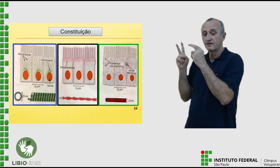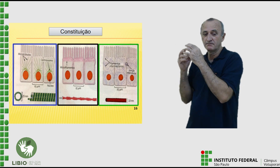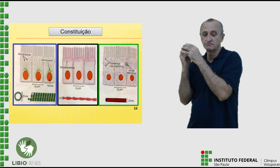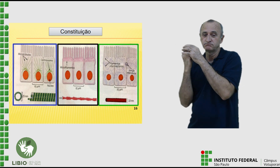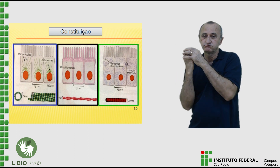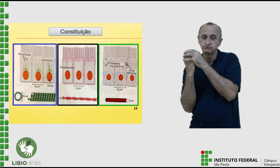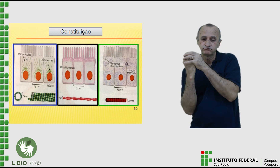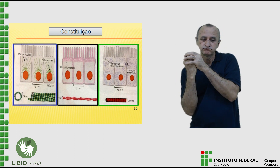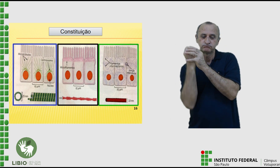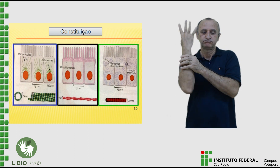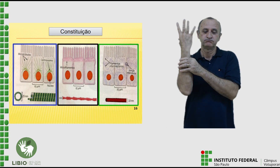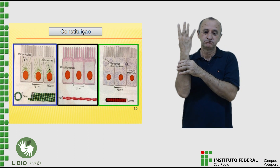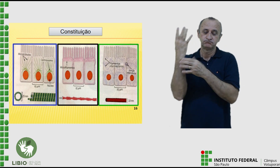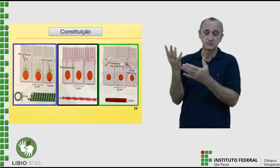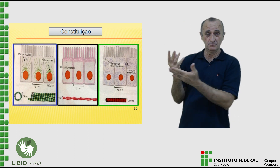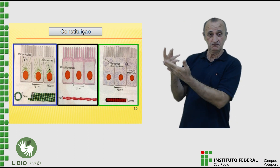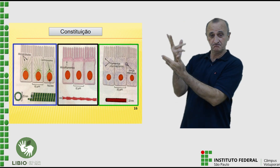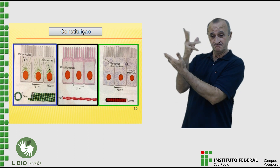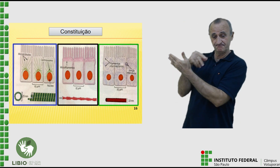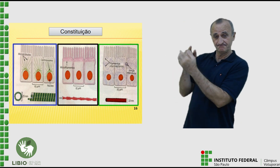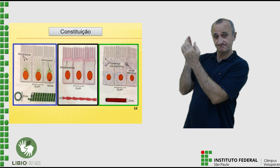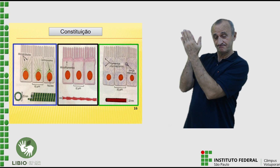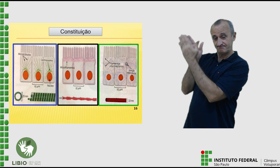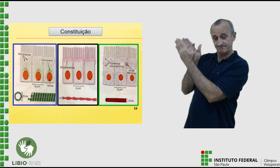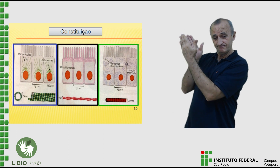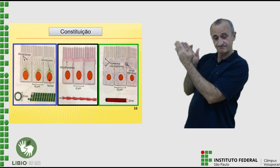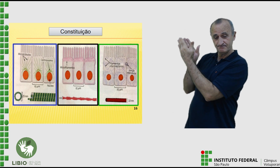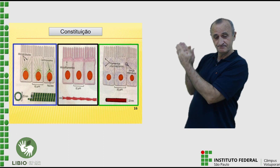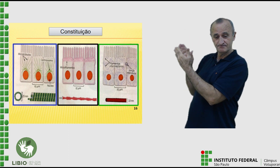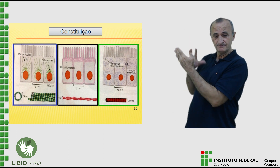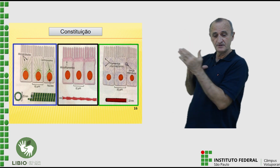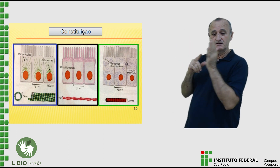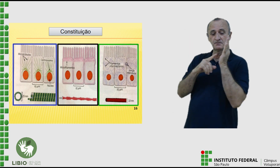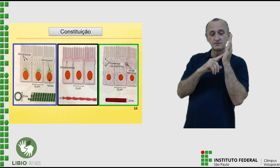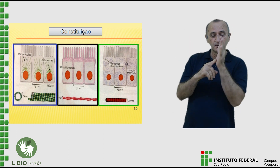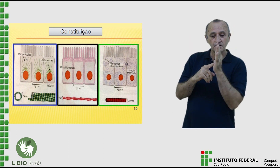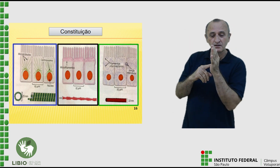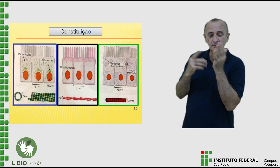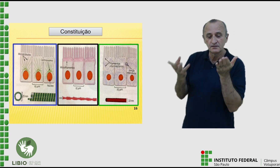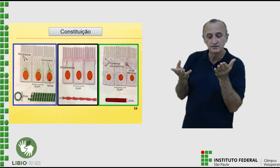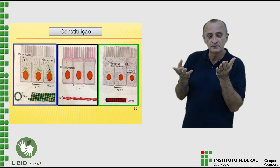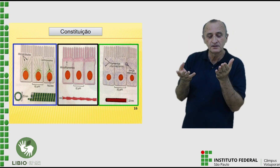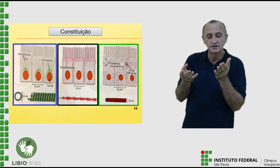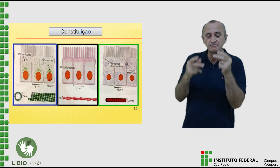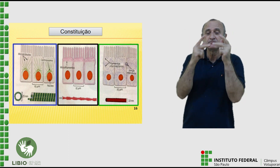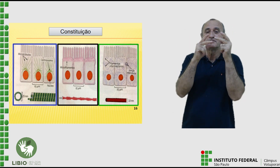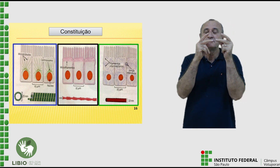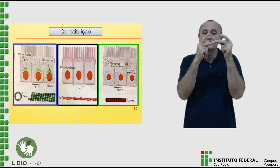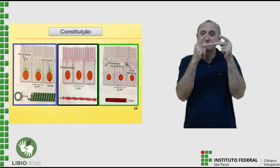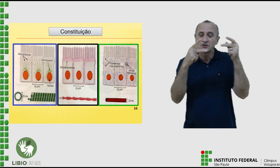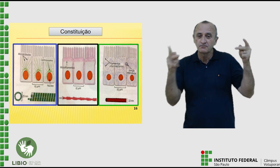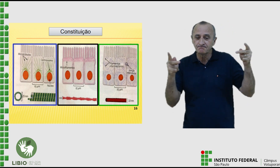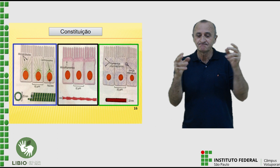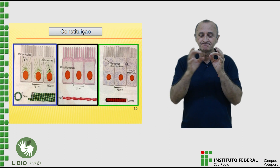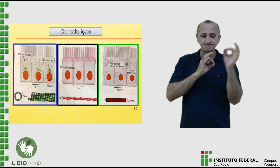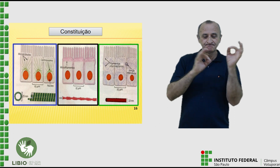Veja aqui, constituição. As figuras a seguir mostram a disposição